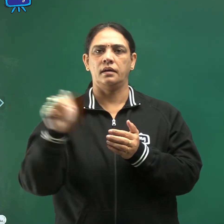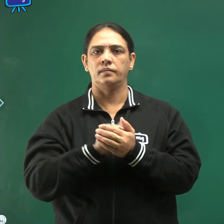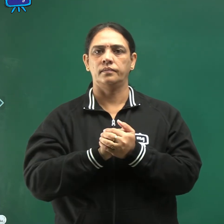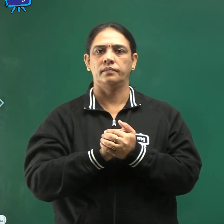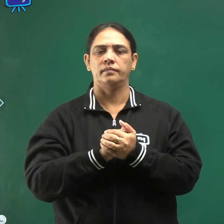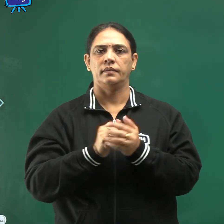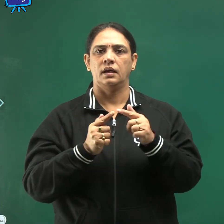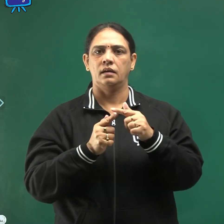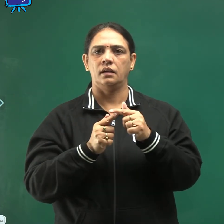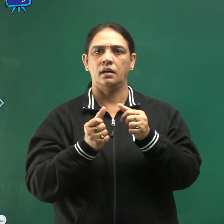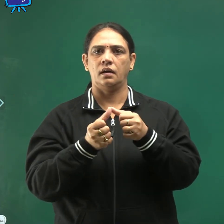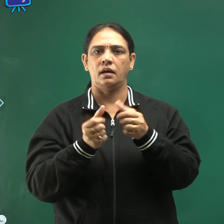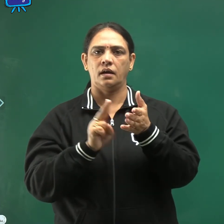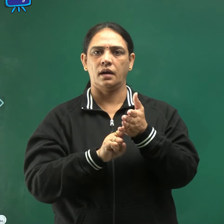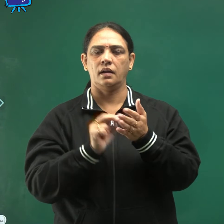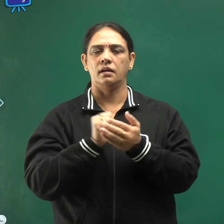1/tan